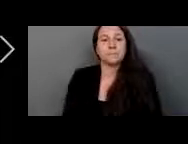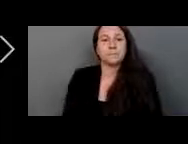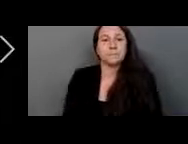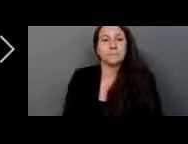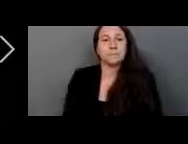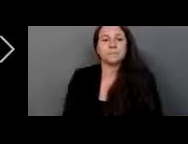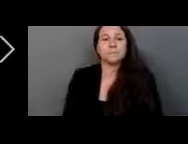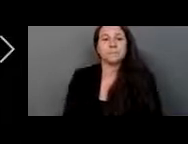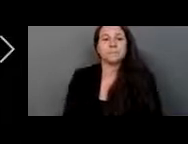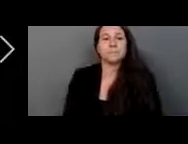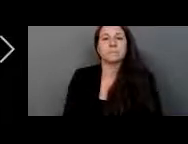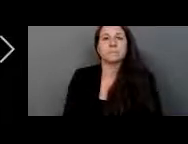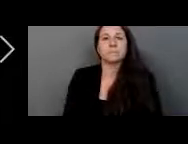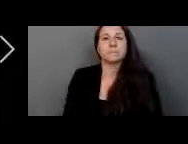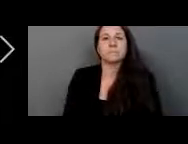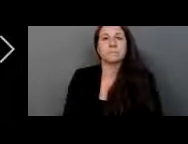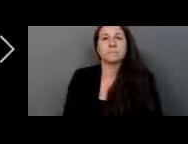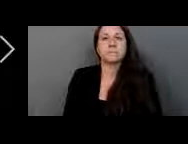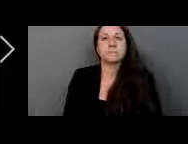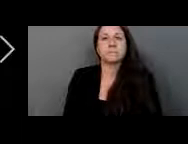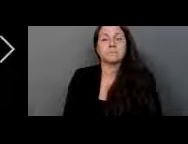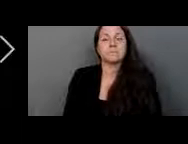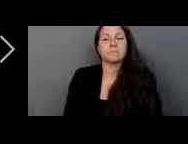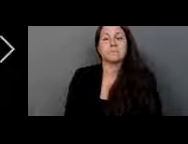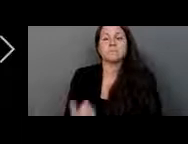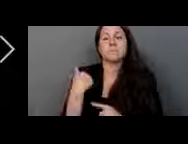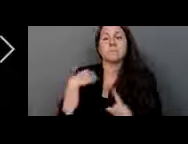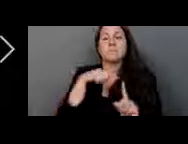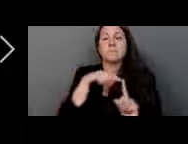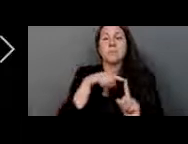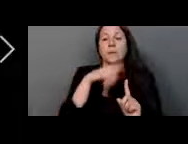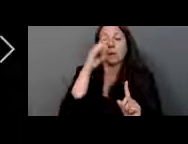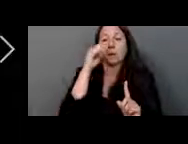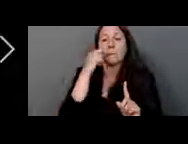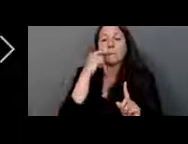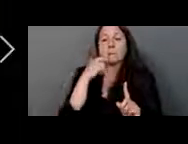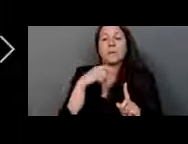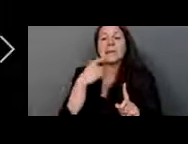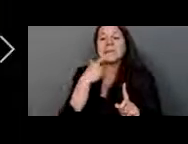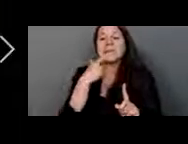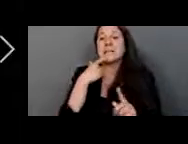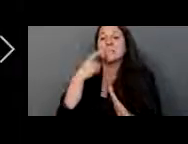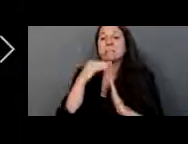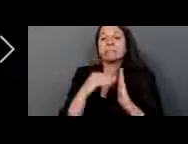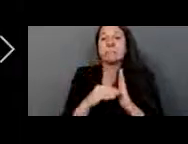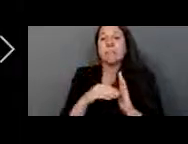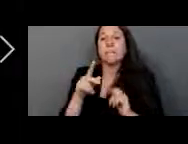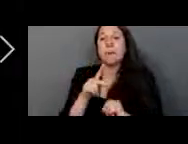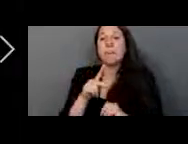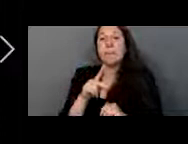le rôle Leandro de l'œuvre de Pablo Sorozábal.